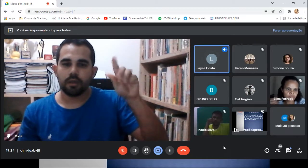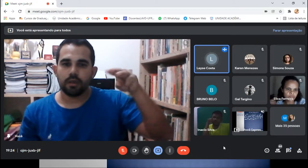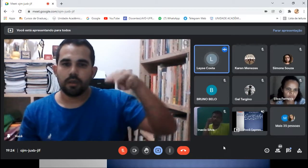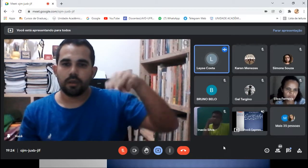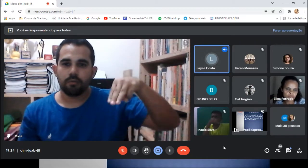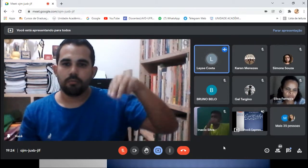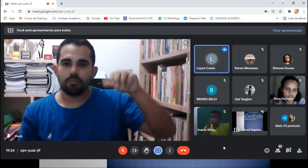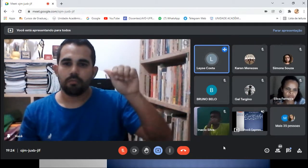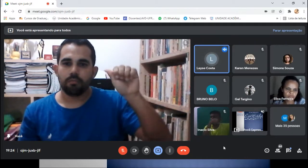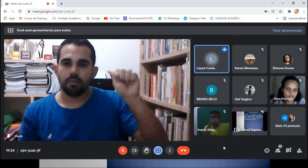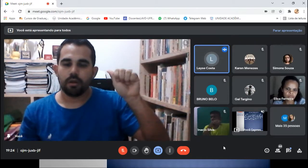Então, a